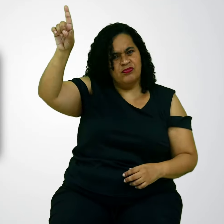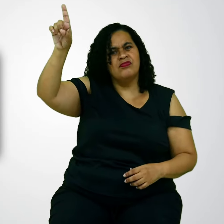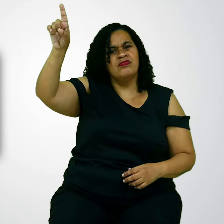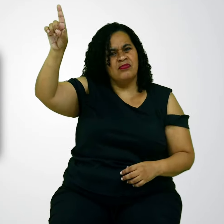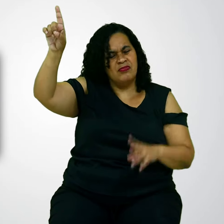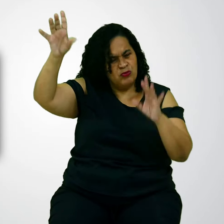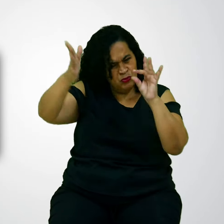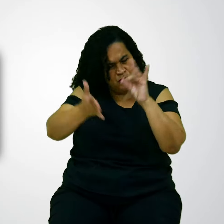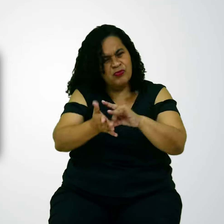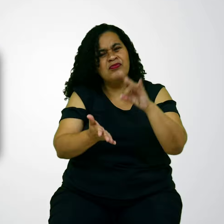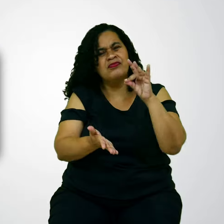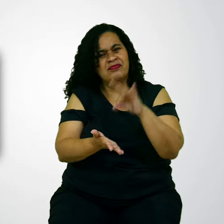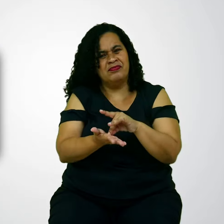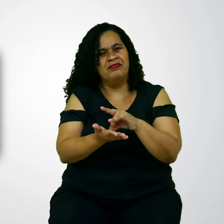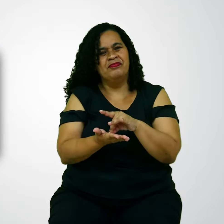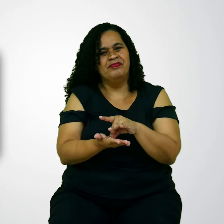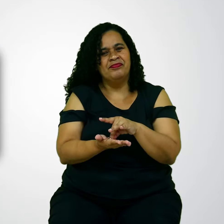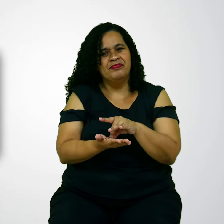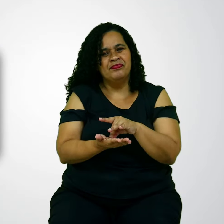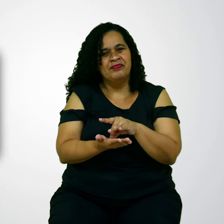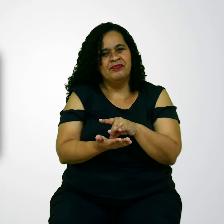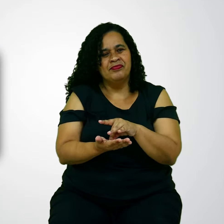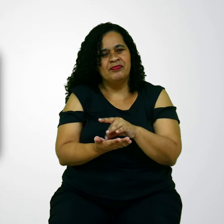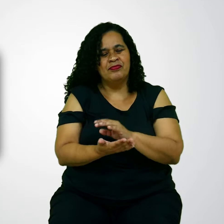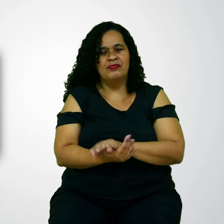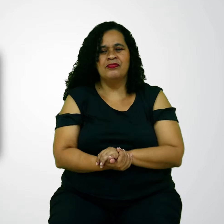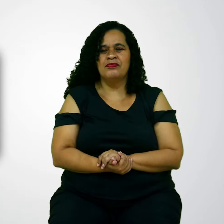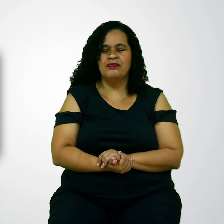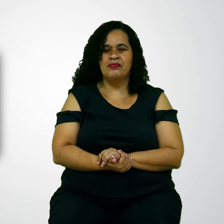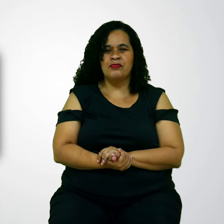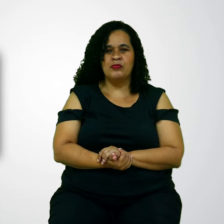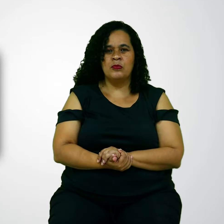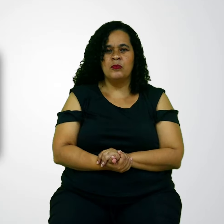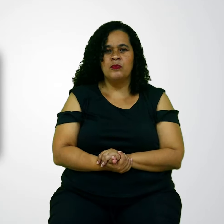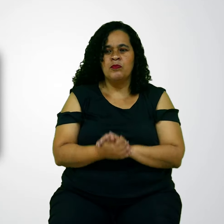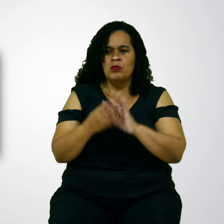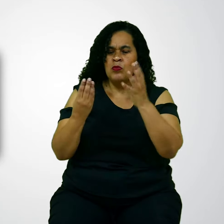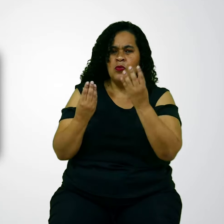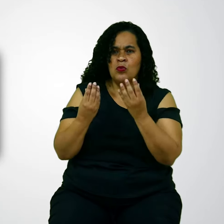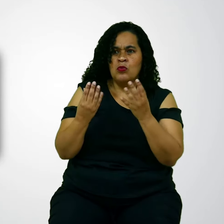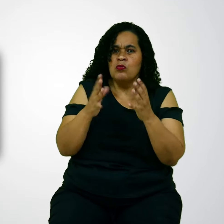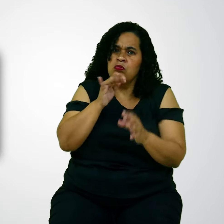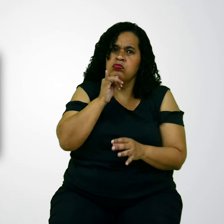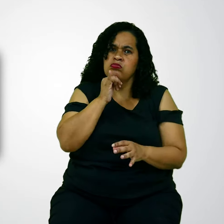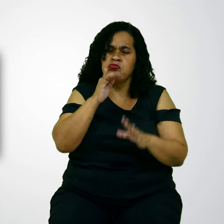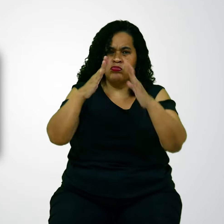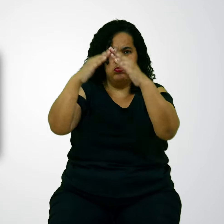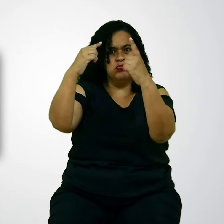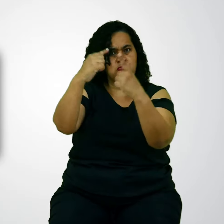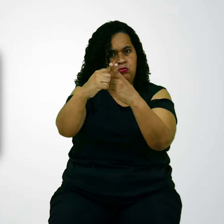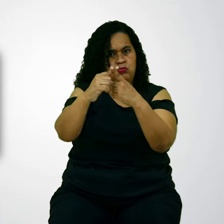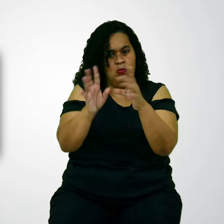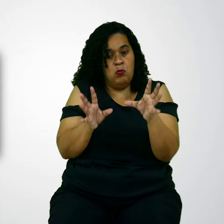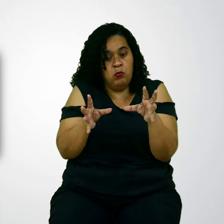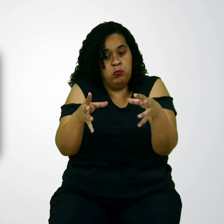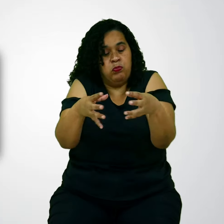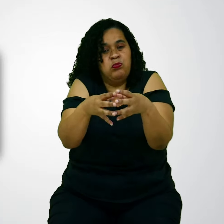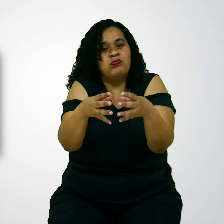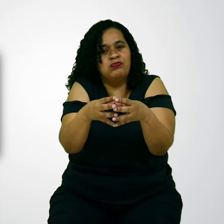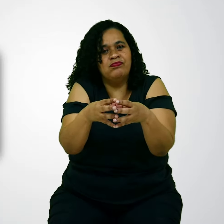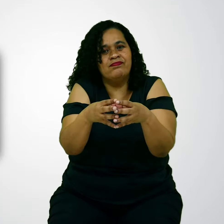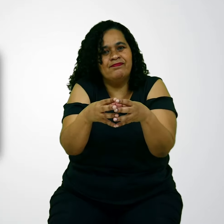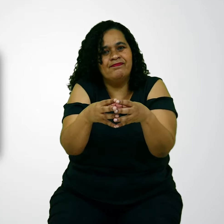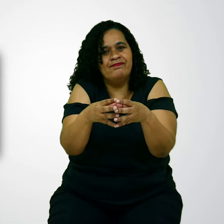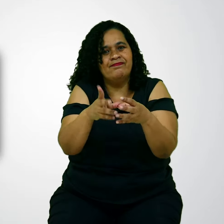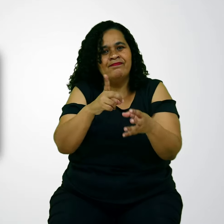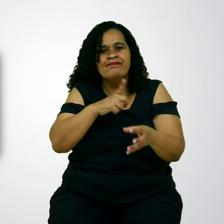reino. Os efeitos do reino. Então, como comunidade do reino que nós somos, a gente detém as benesses que Deus trouxe a